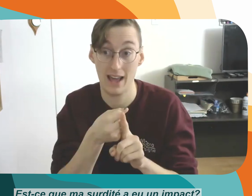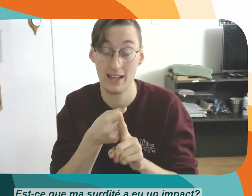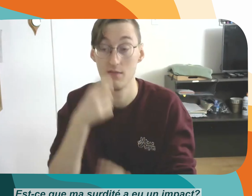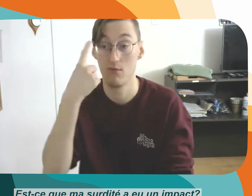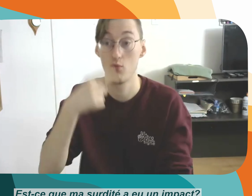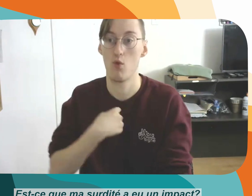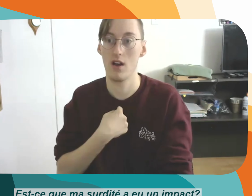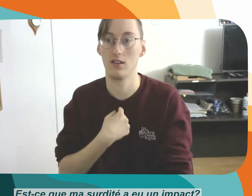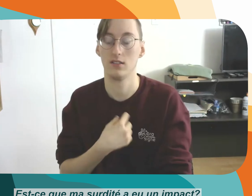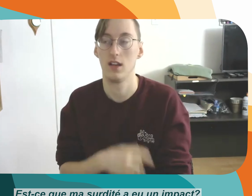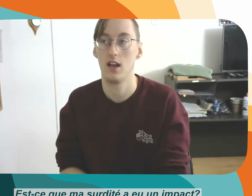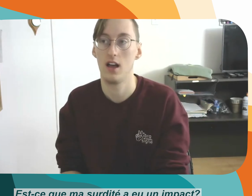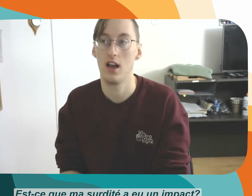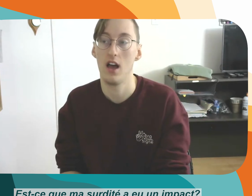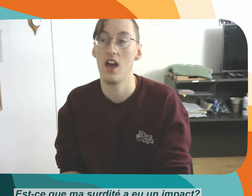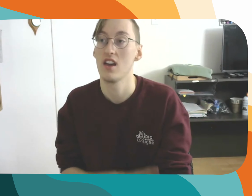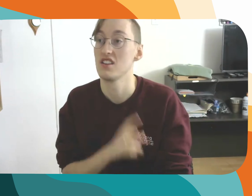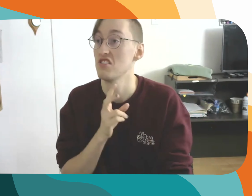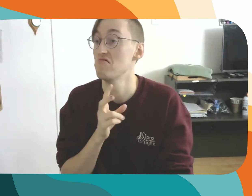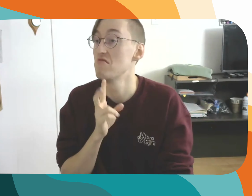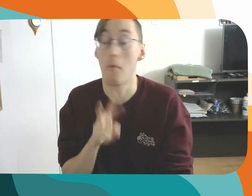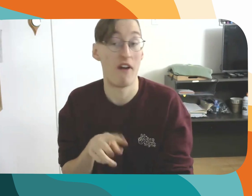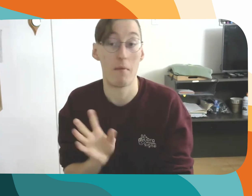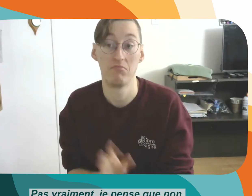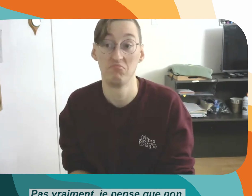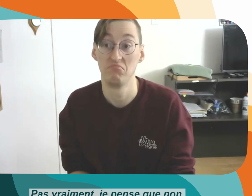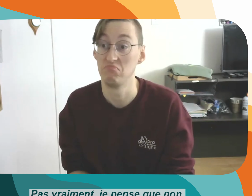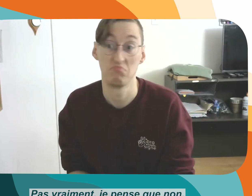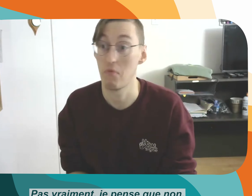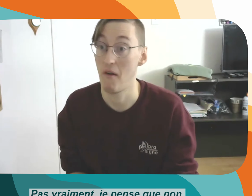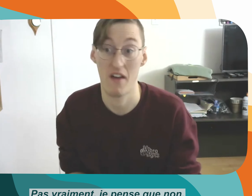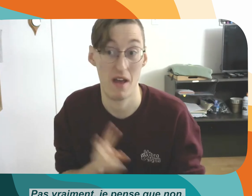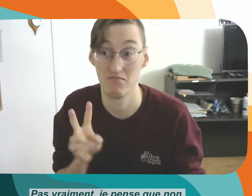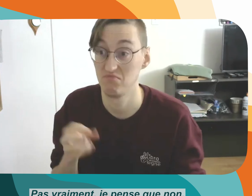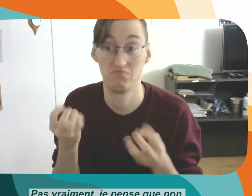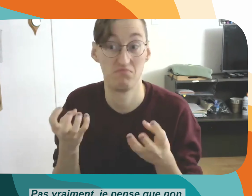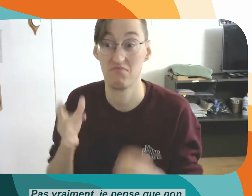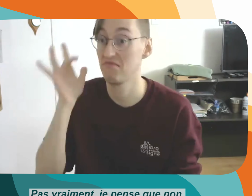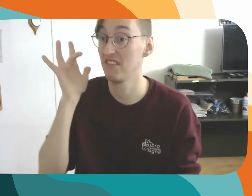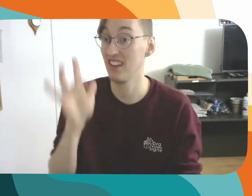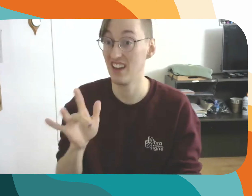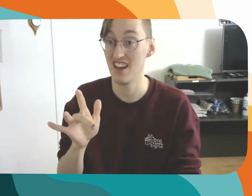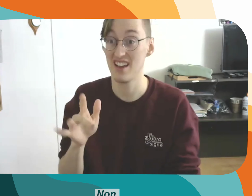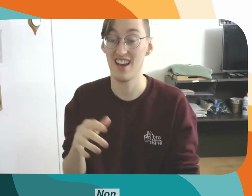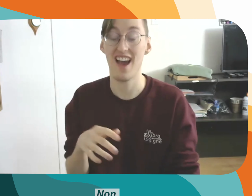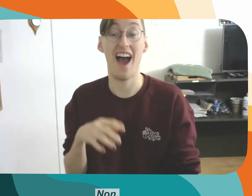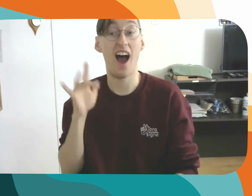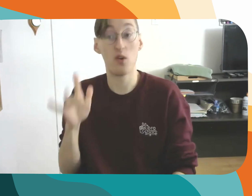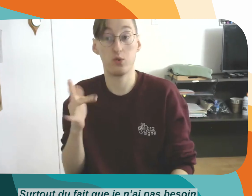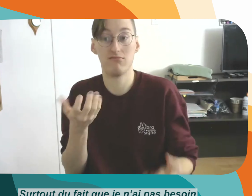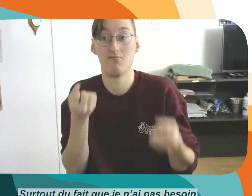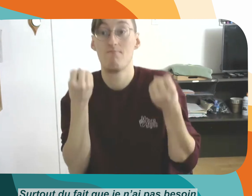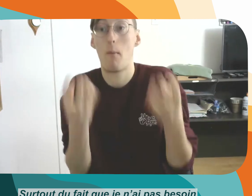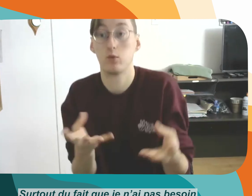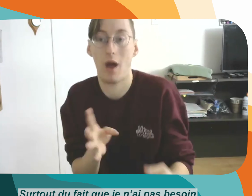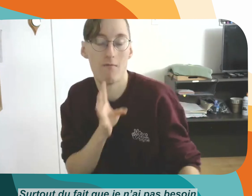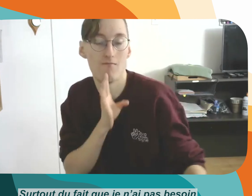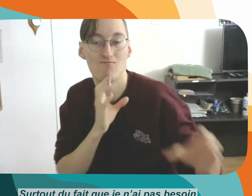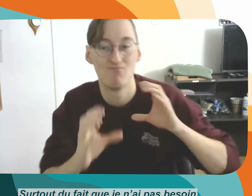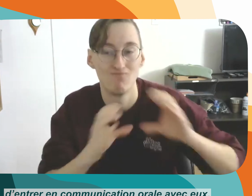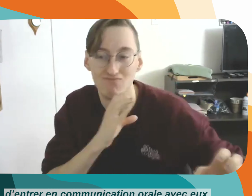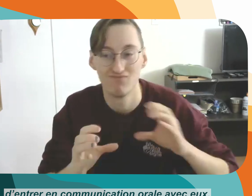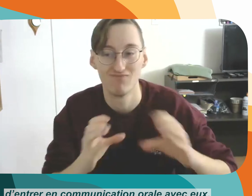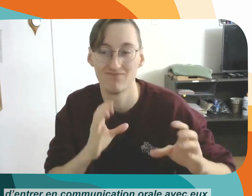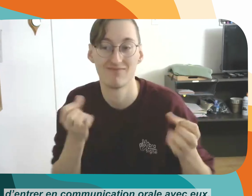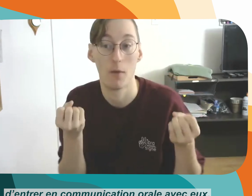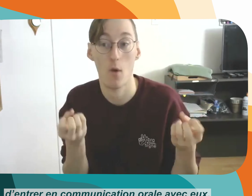est-ce que ma sourdité a eu un impact? Pas vraiment. Je pense que non. Non. Surtout du fait que je n